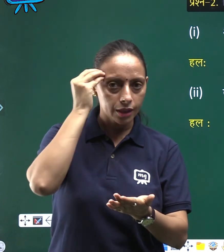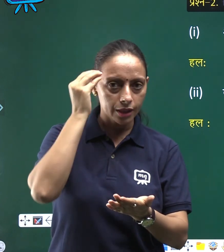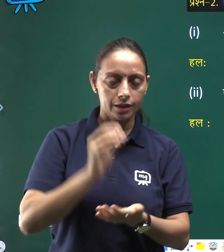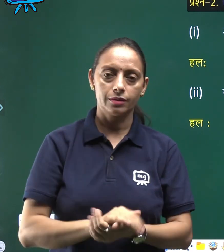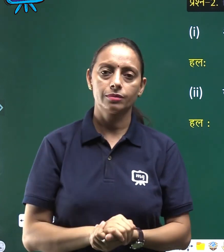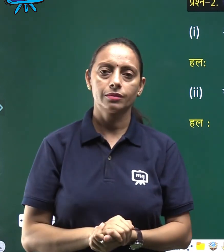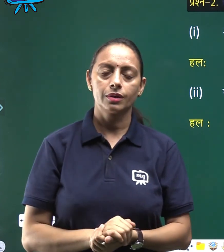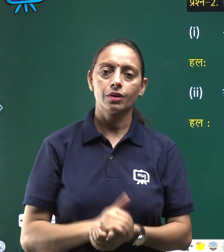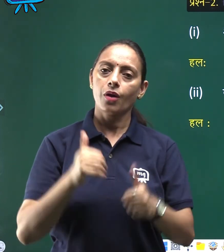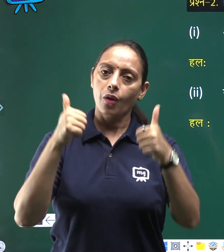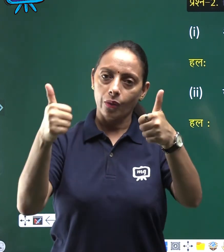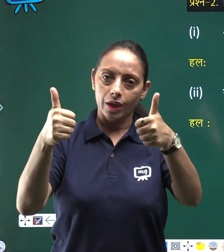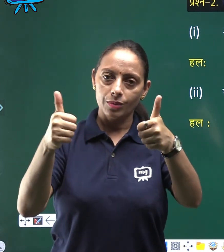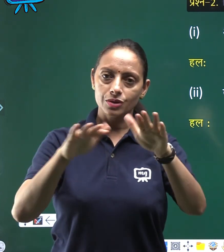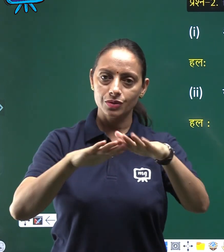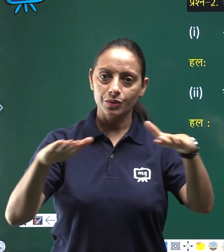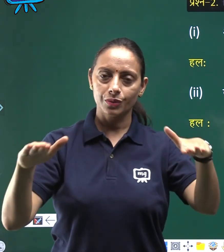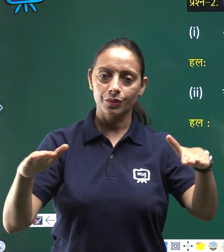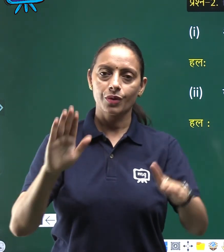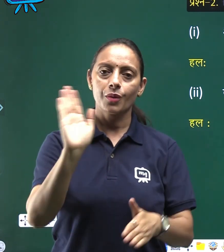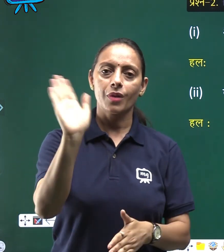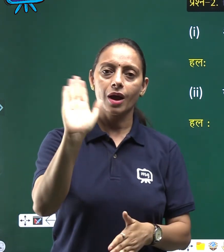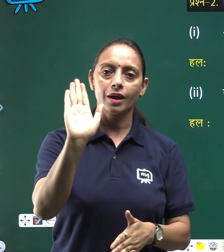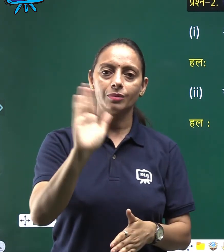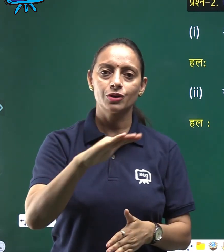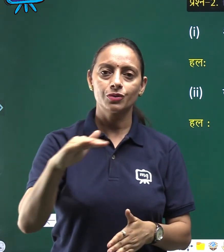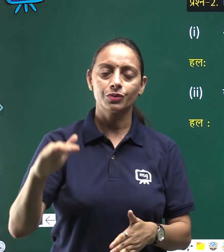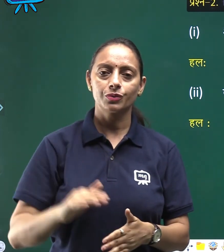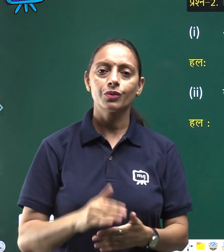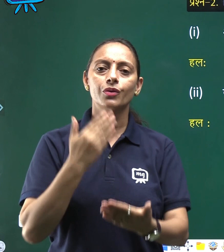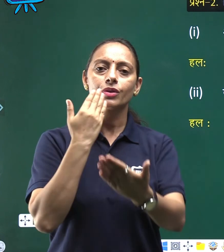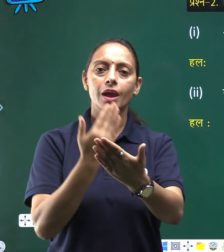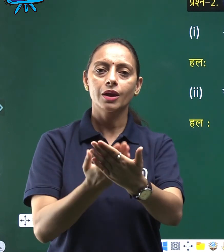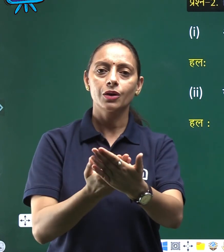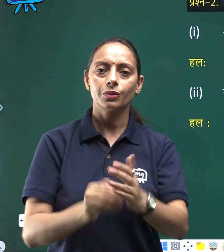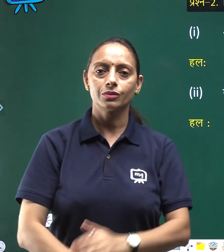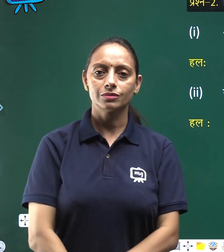ठीक है बच्चों, बाय बच्चों, थैंक यू।